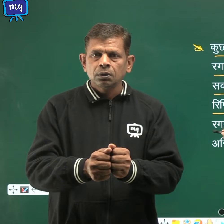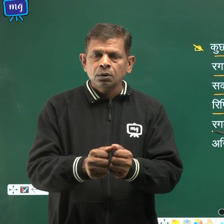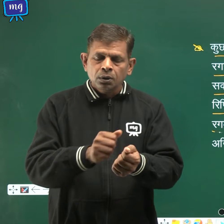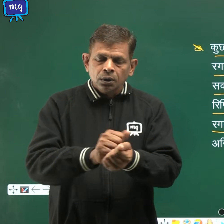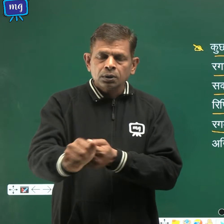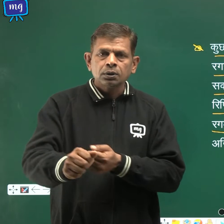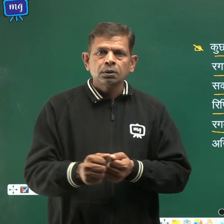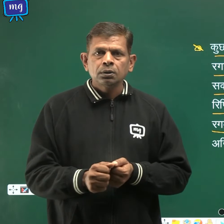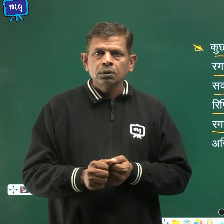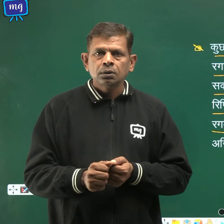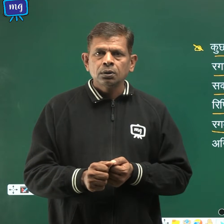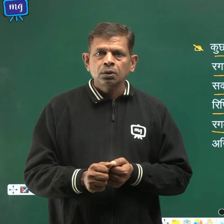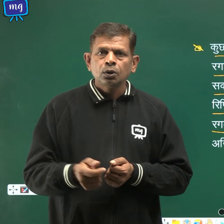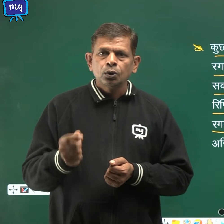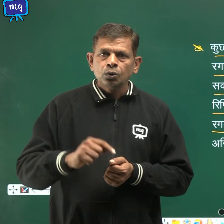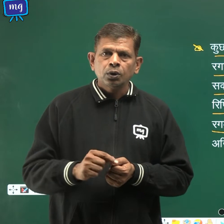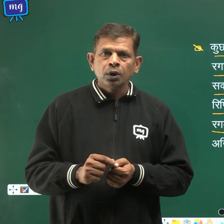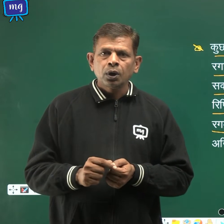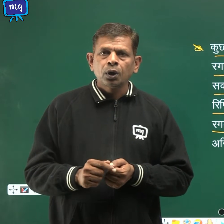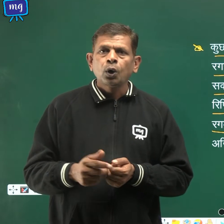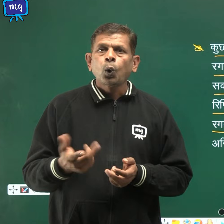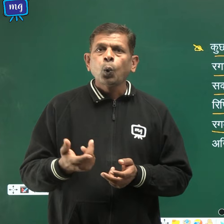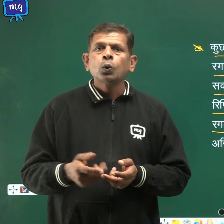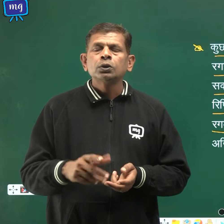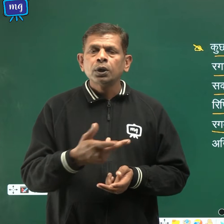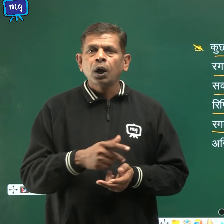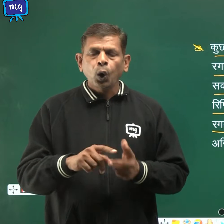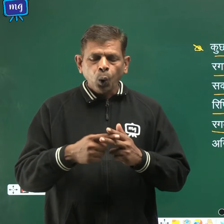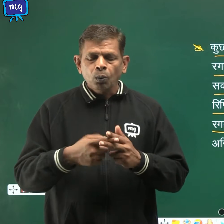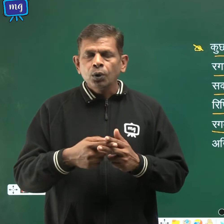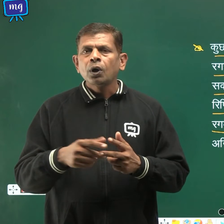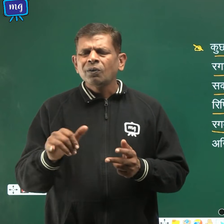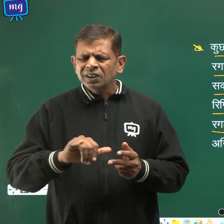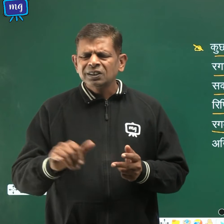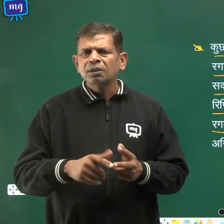रगड़ते हैं तो यह कुछ विद्युत आवेश